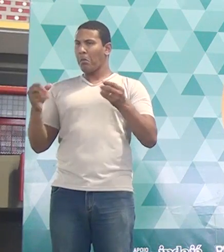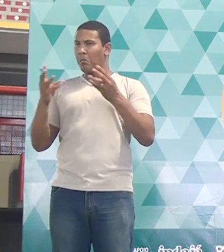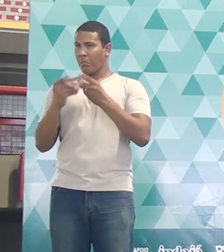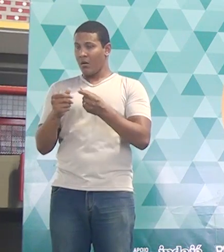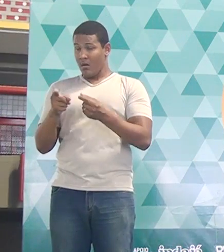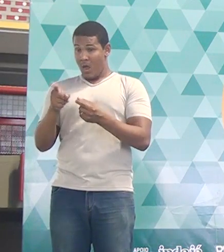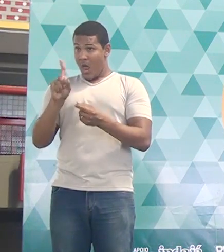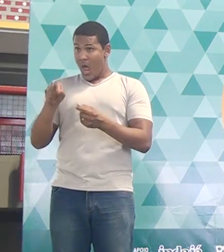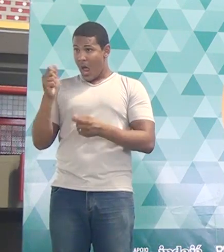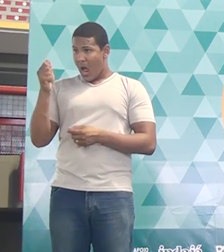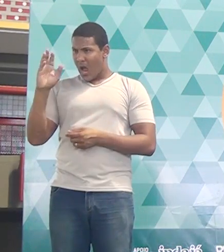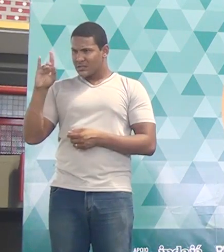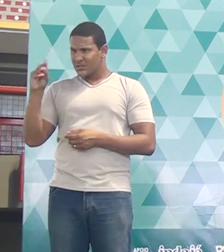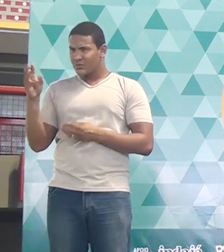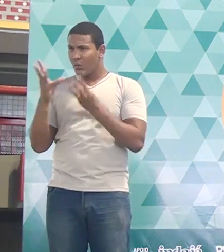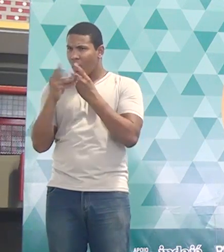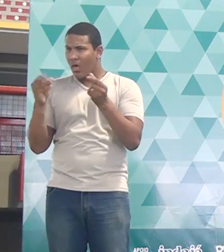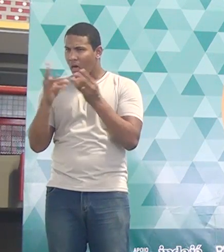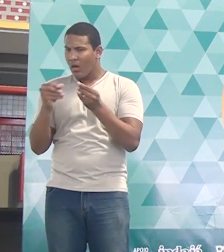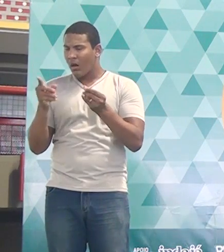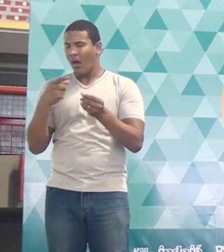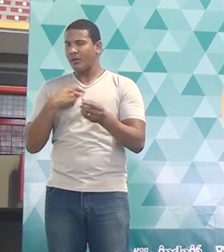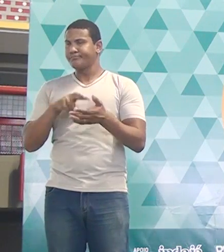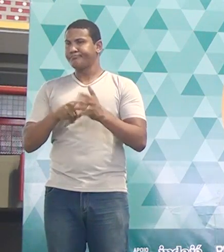Você já disse que eles são estáveis.